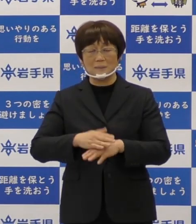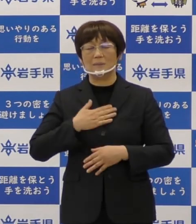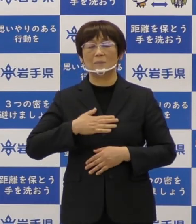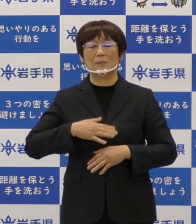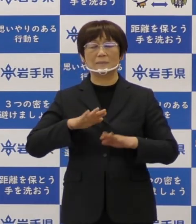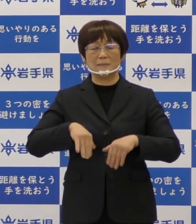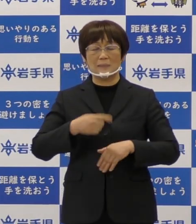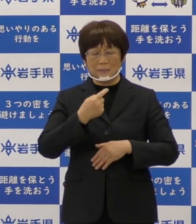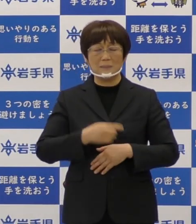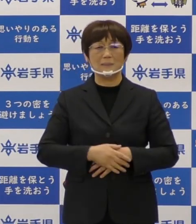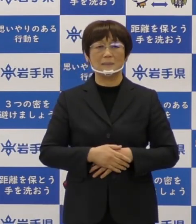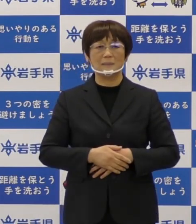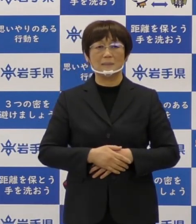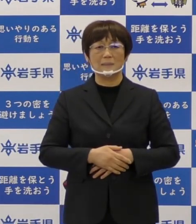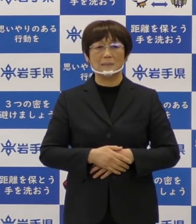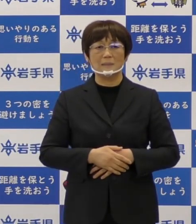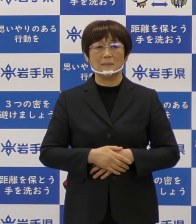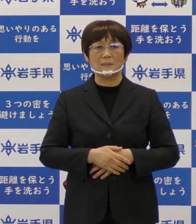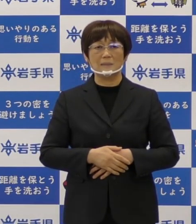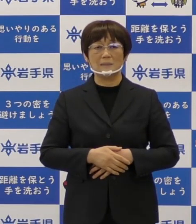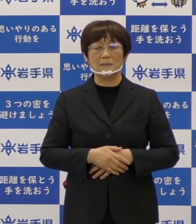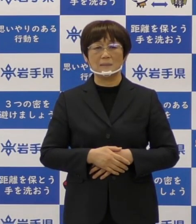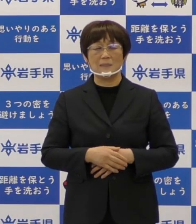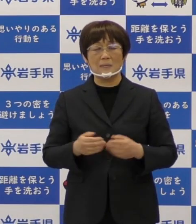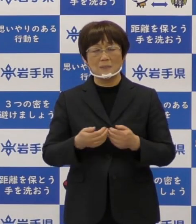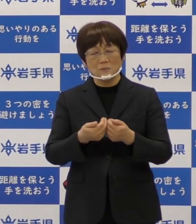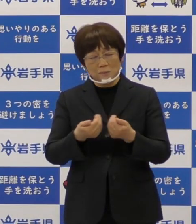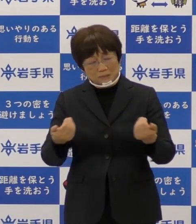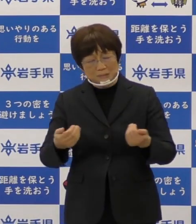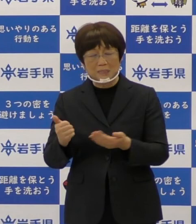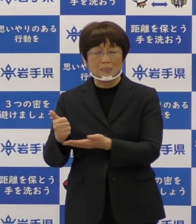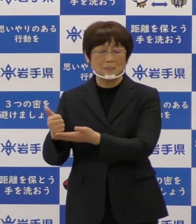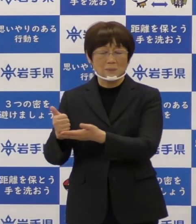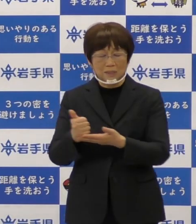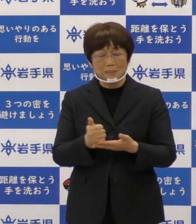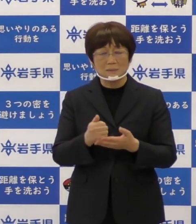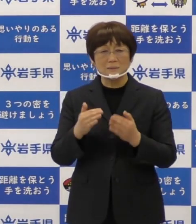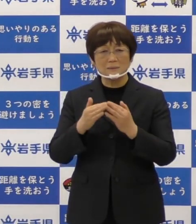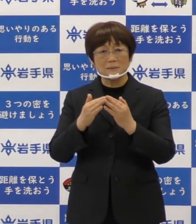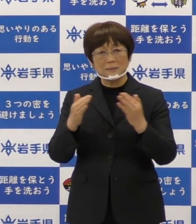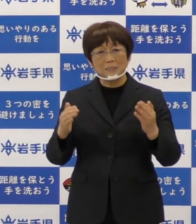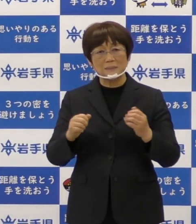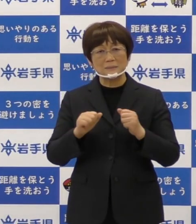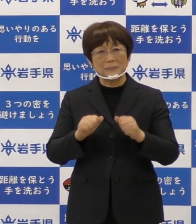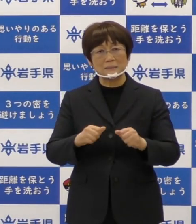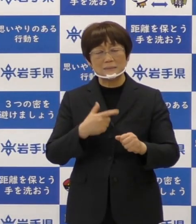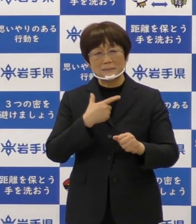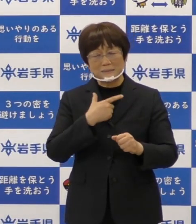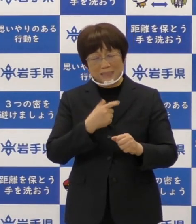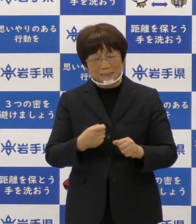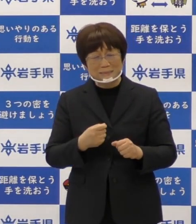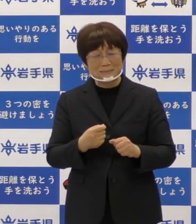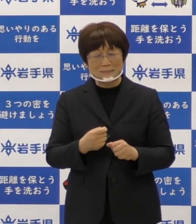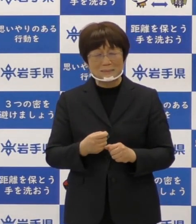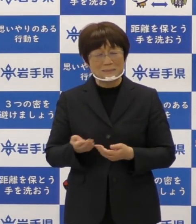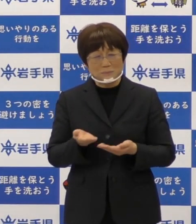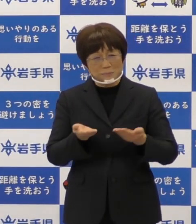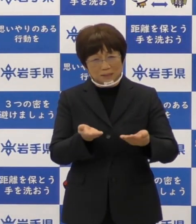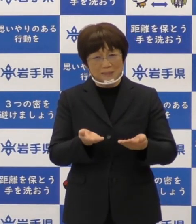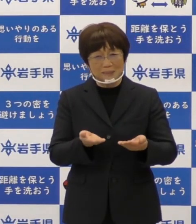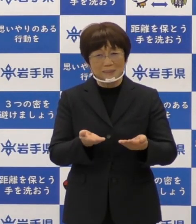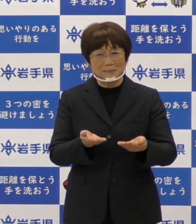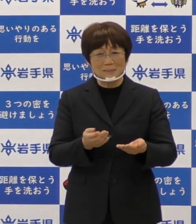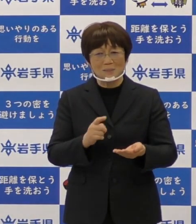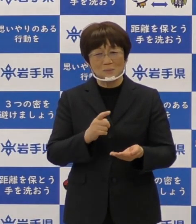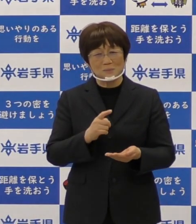あ、ちょっとともすると科学奨励会どんどんやってみたいにもちょっと聞こえられないところがあるので、改